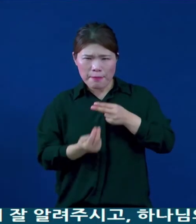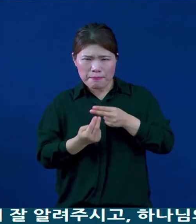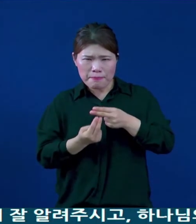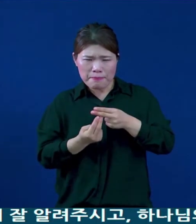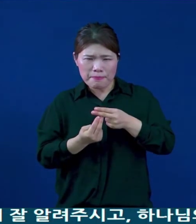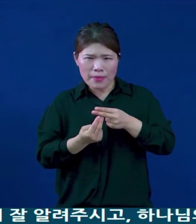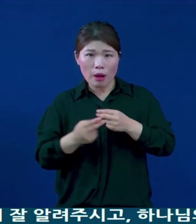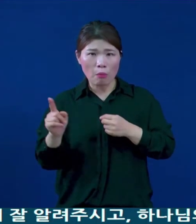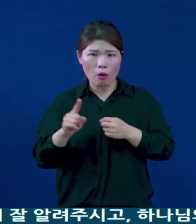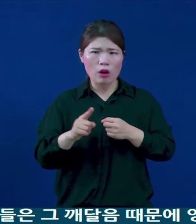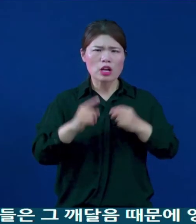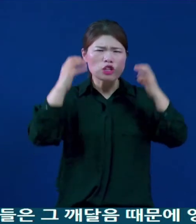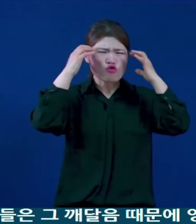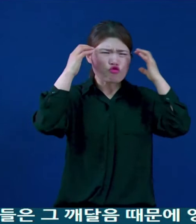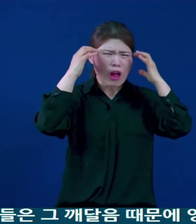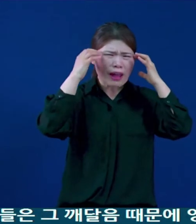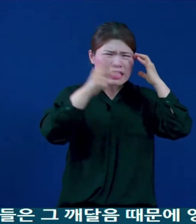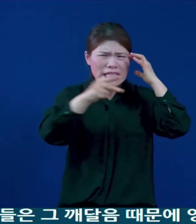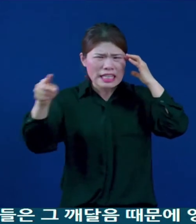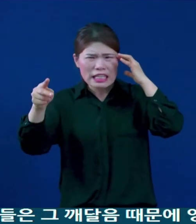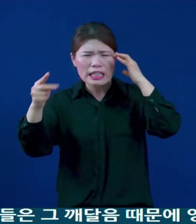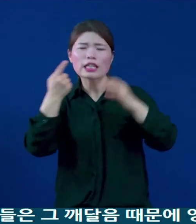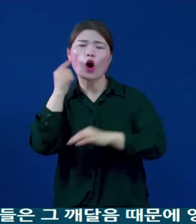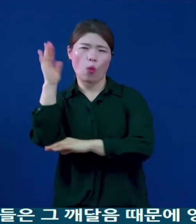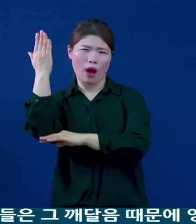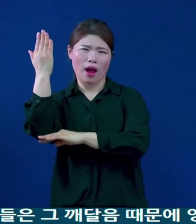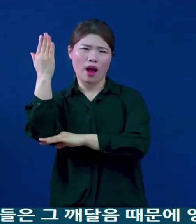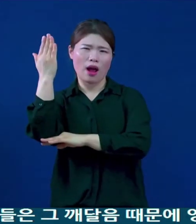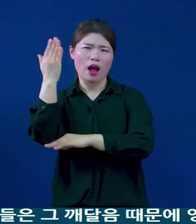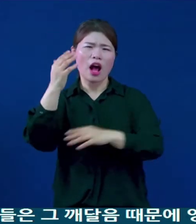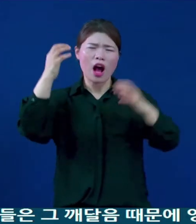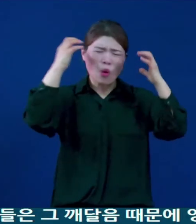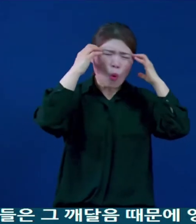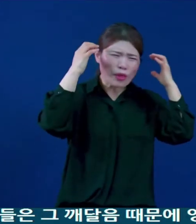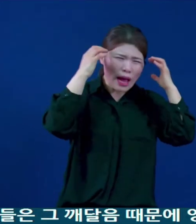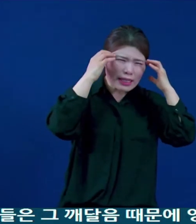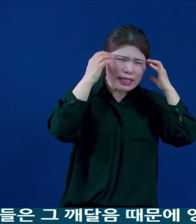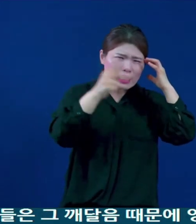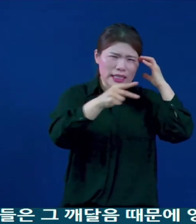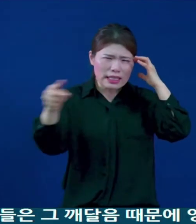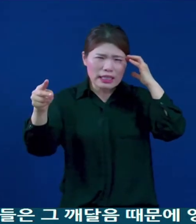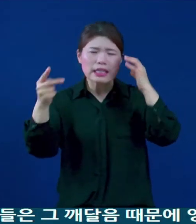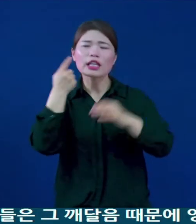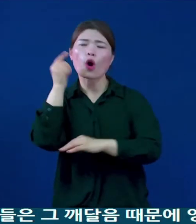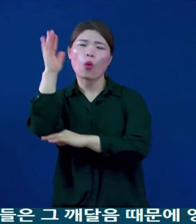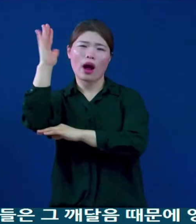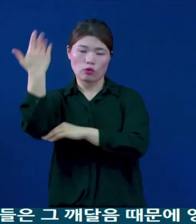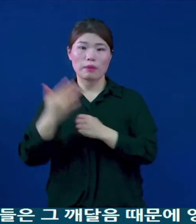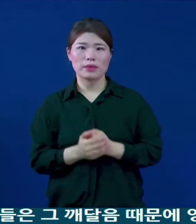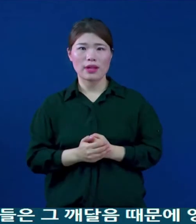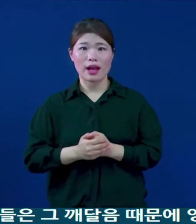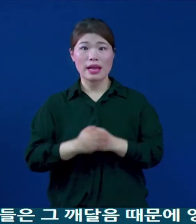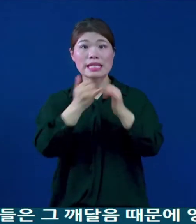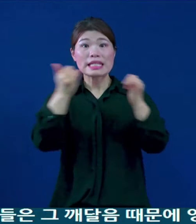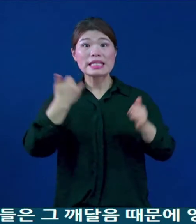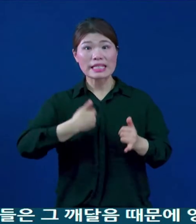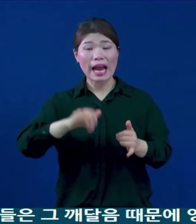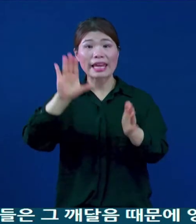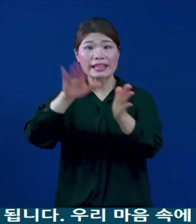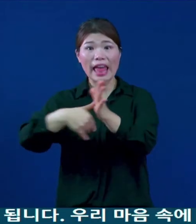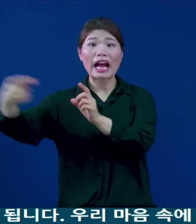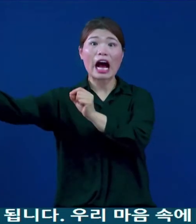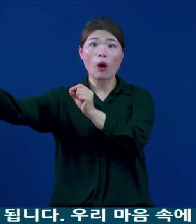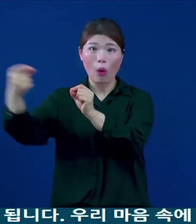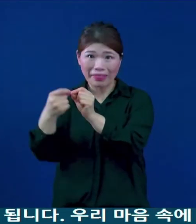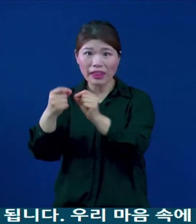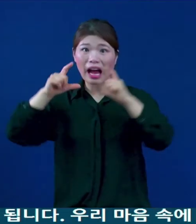고난이 영광이다. 예수님께서 인자가 영광 받을 때가 왔다, 인자의 때가 왔다 이렇게 선포하신